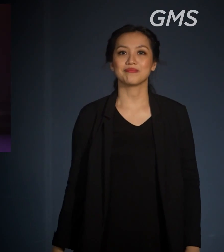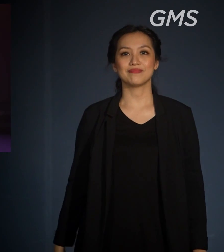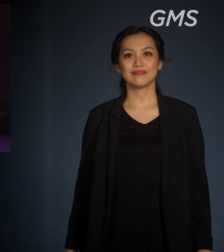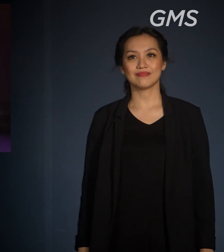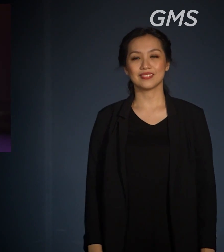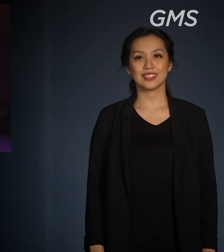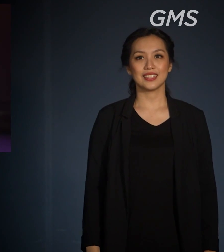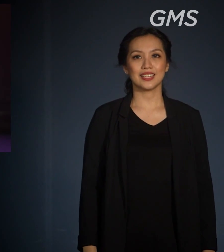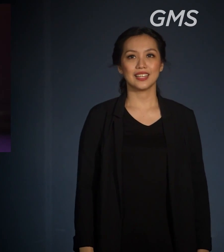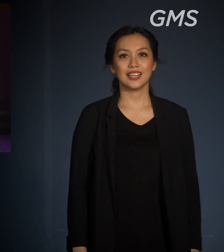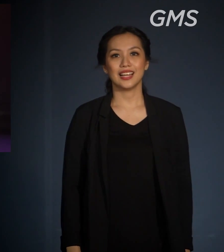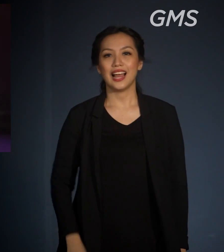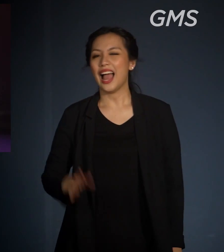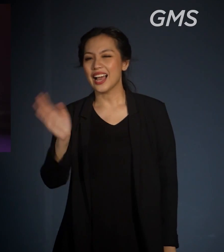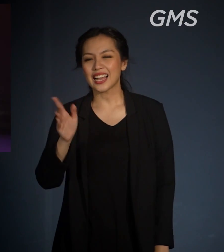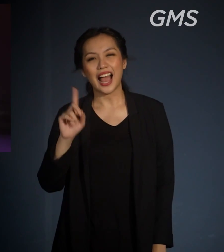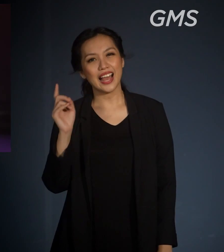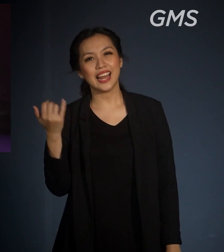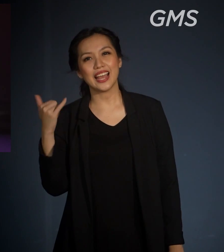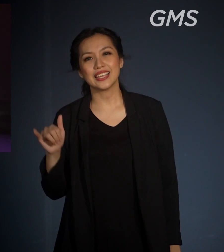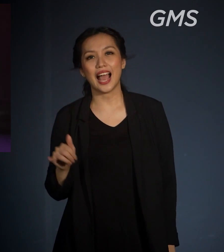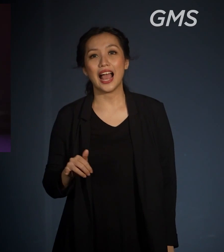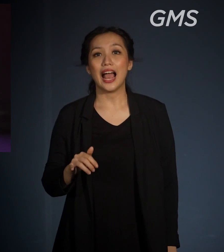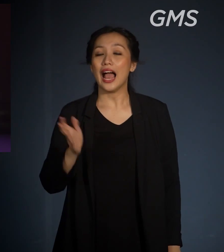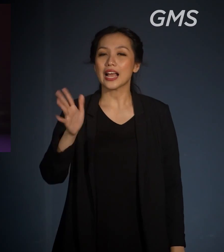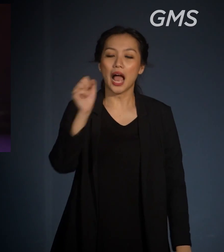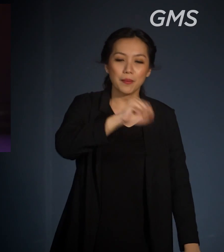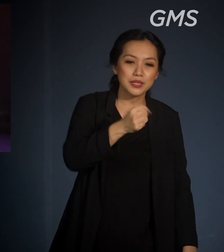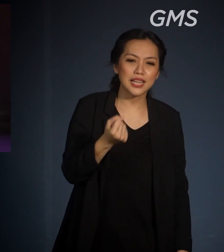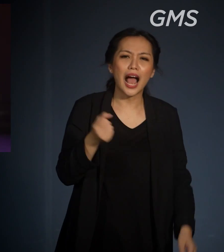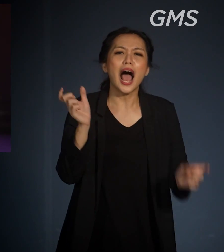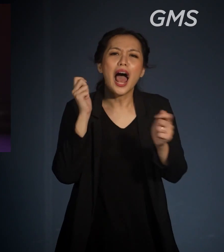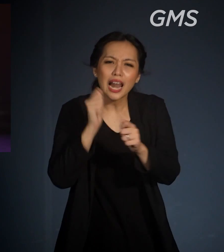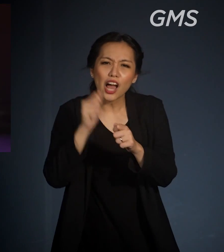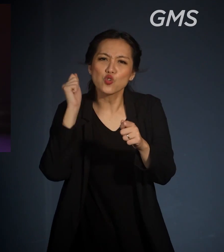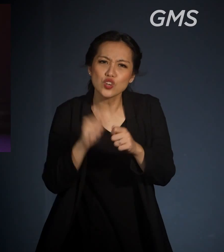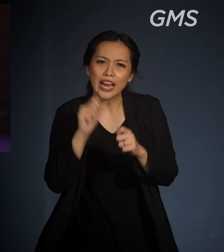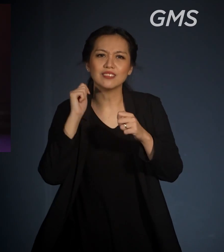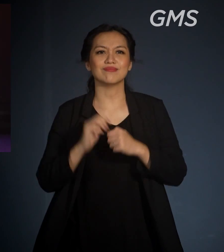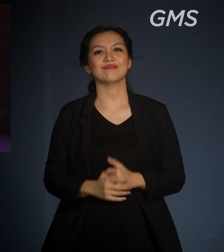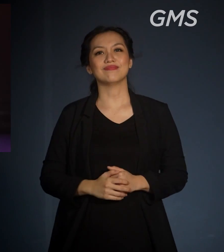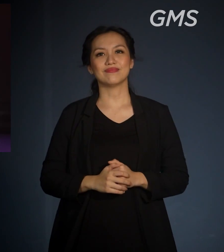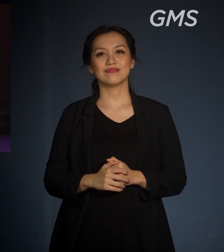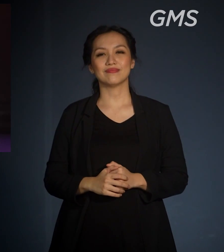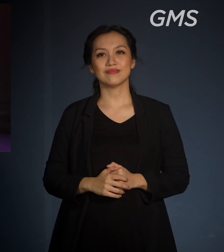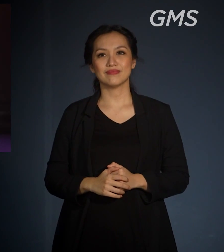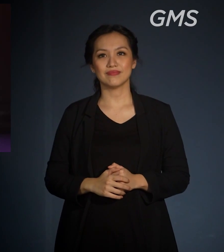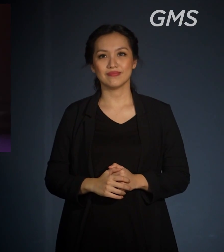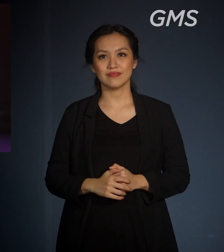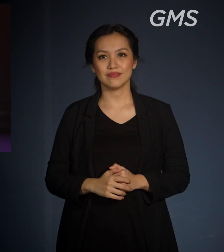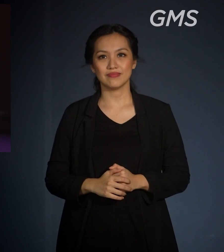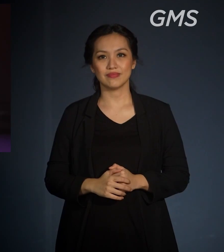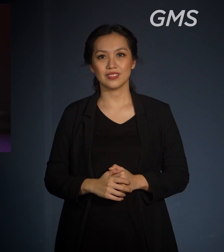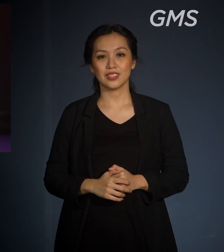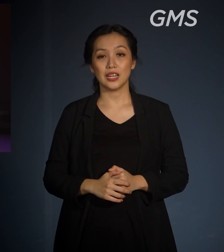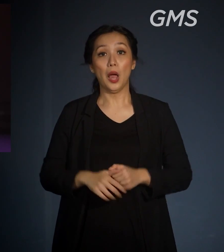tidak akan dapat terlaksana. Dengan kata lain, manusia itu diciptakan dengan kemampuan untuk bermimpi dan menjadikan